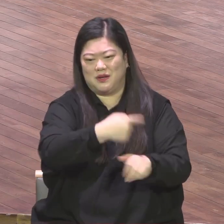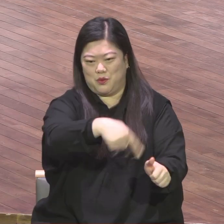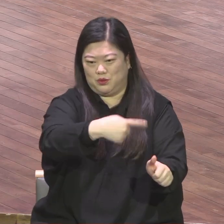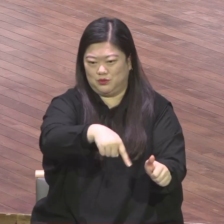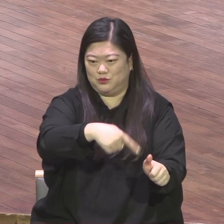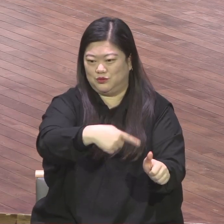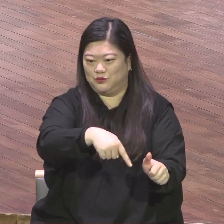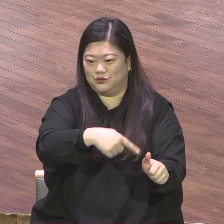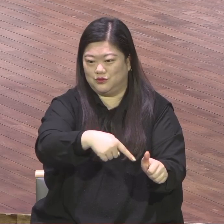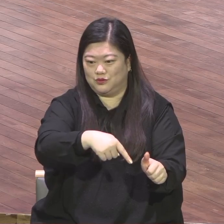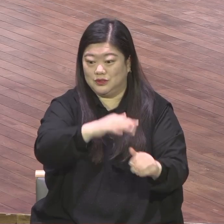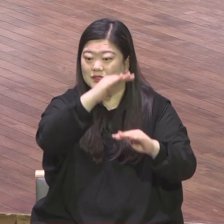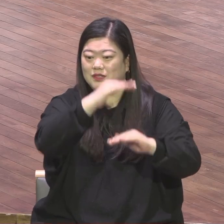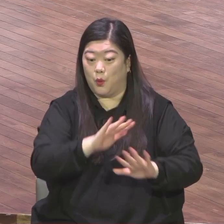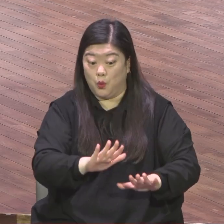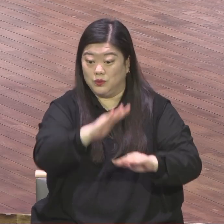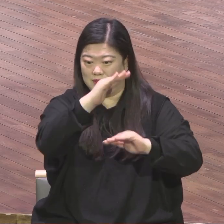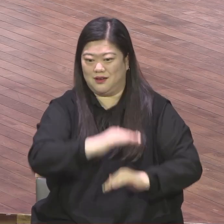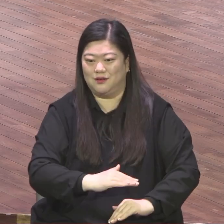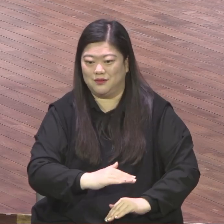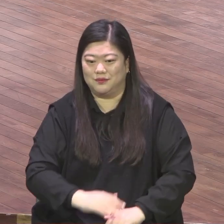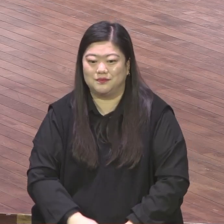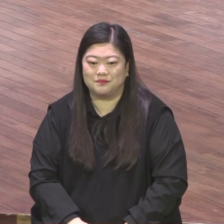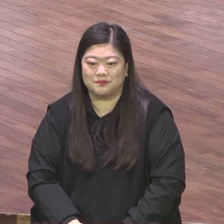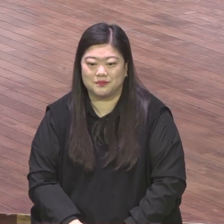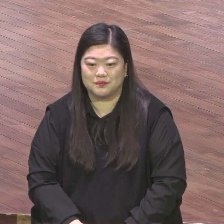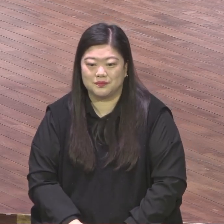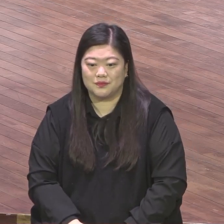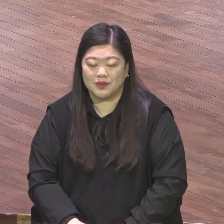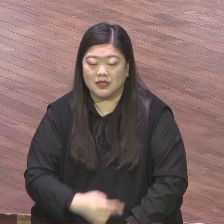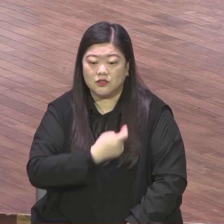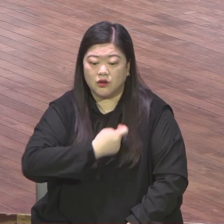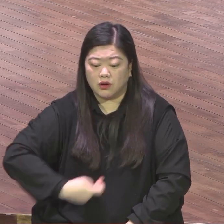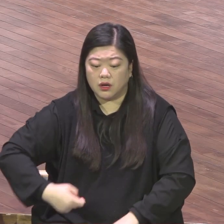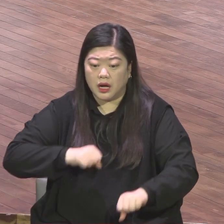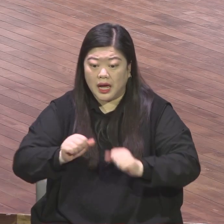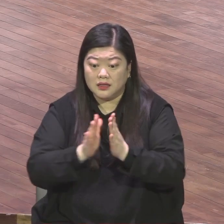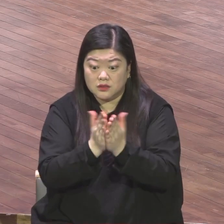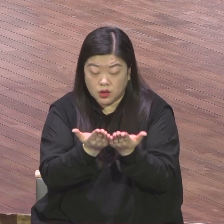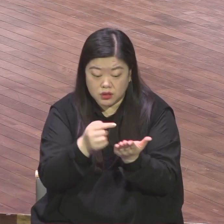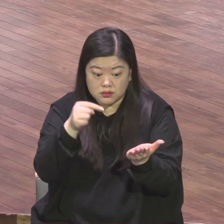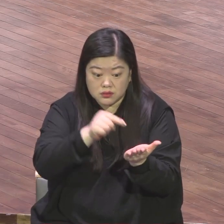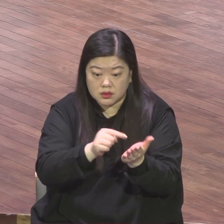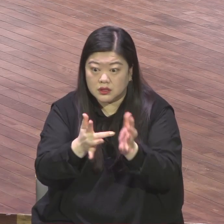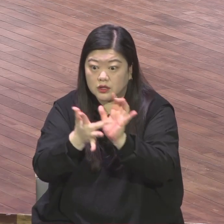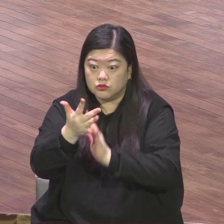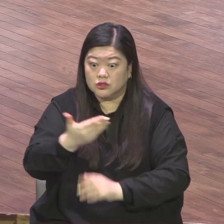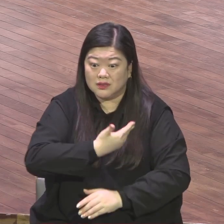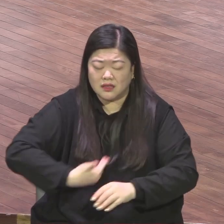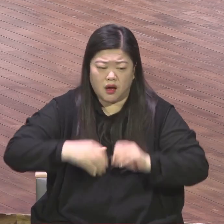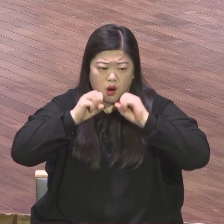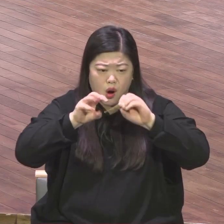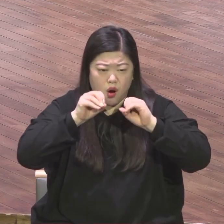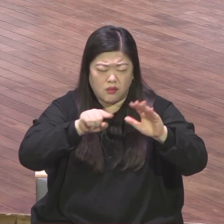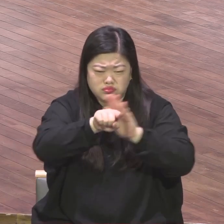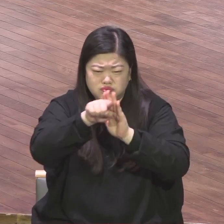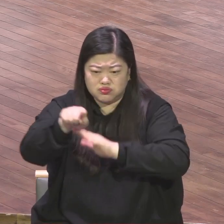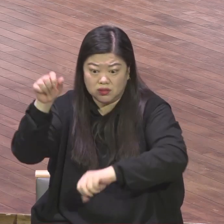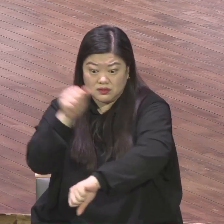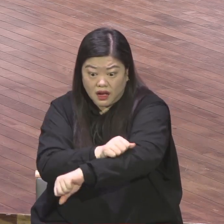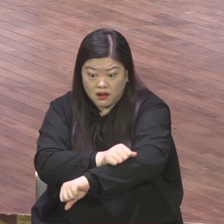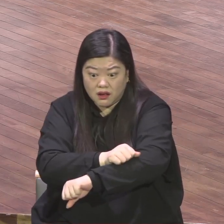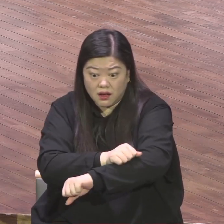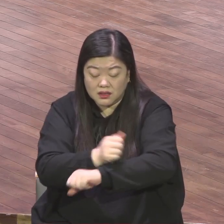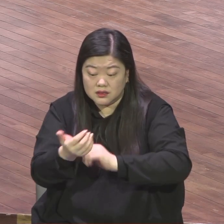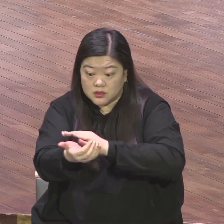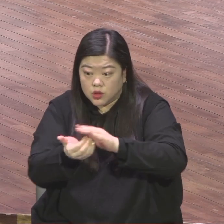통해서 사도행전의 이 제자들이 어떻게 현장을 회복시켜 주셨는가 답을